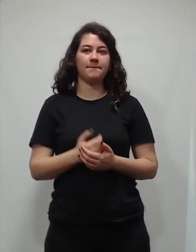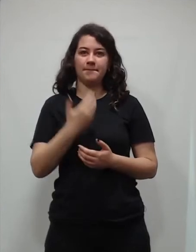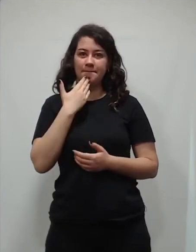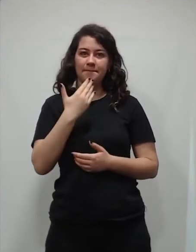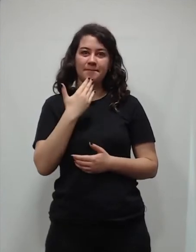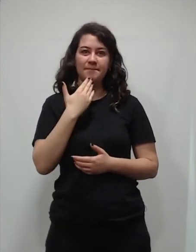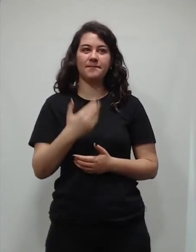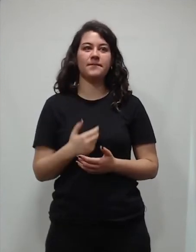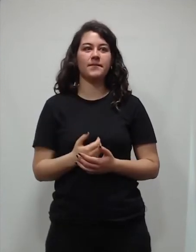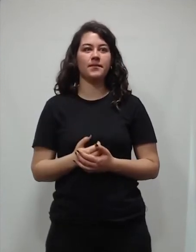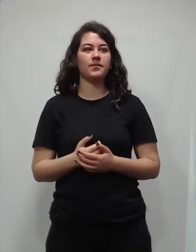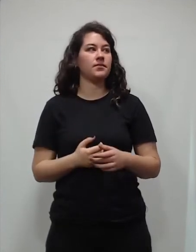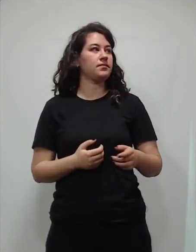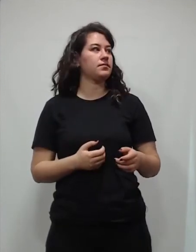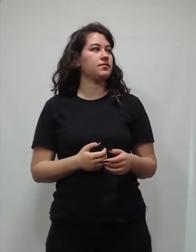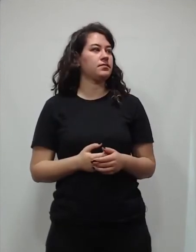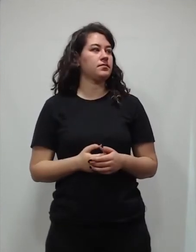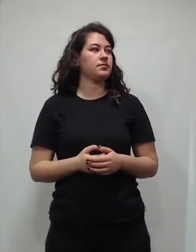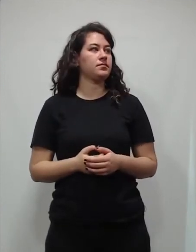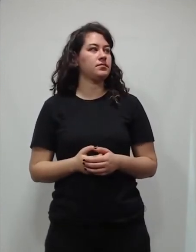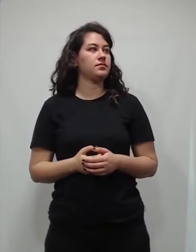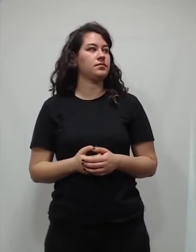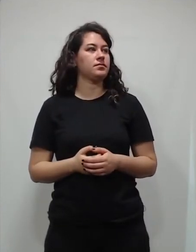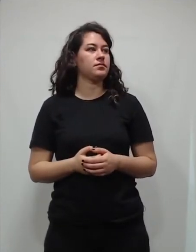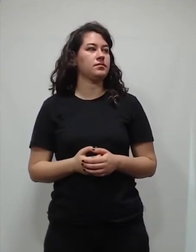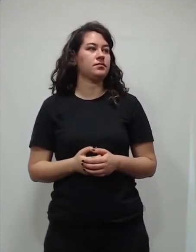Gracias. Aquí no, aquí adelante.